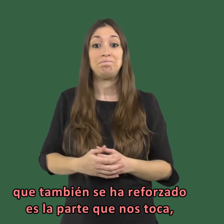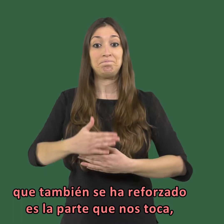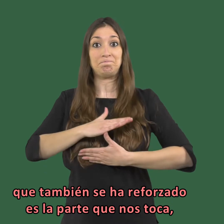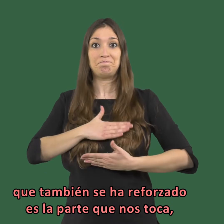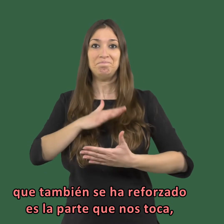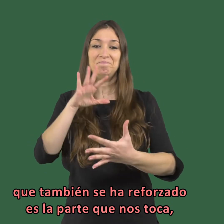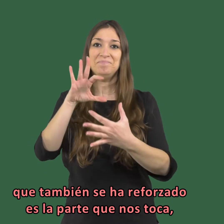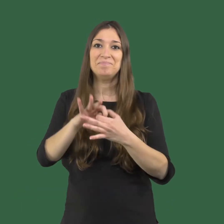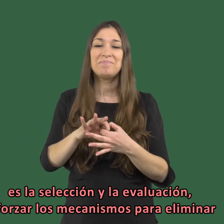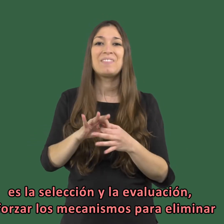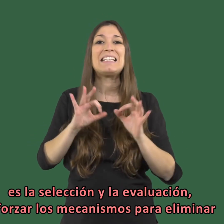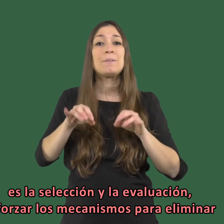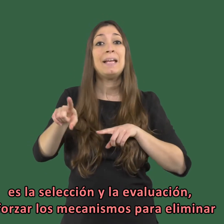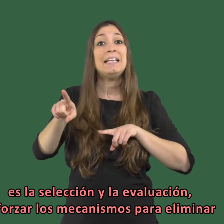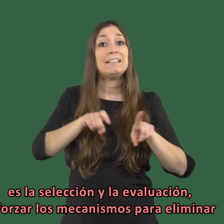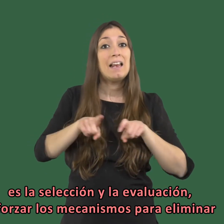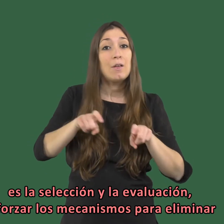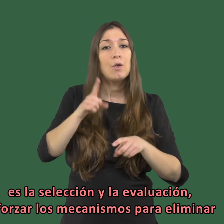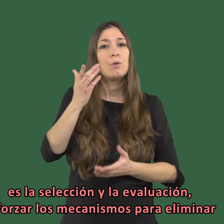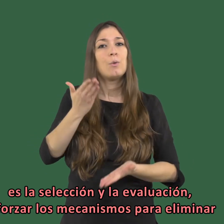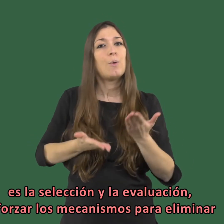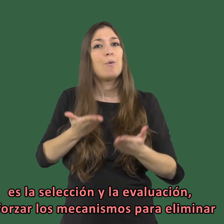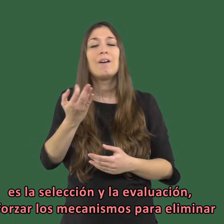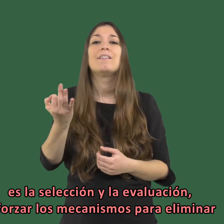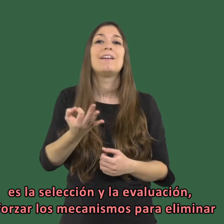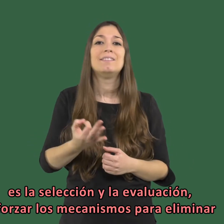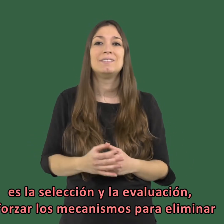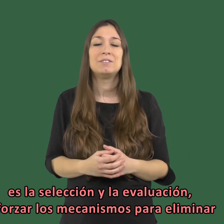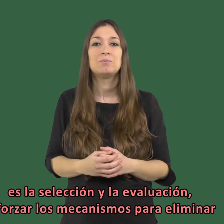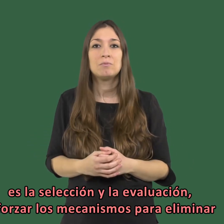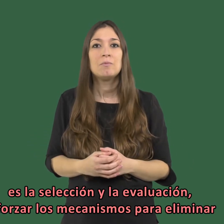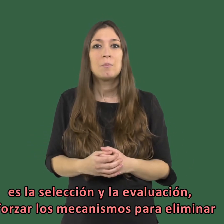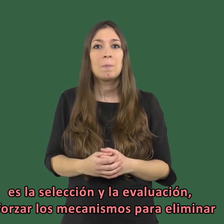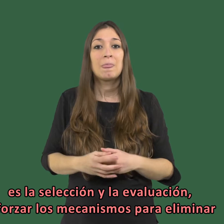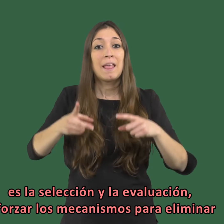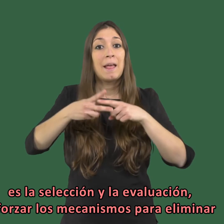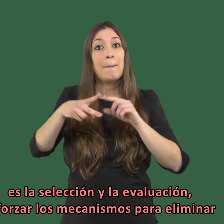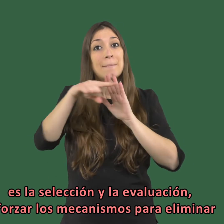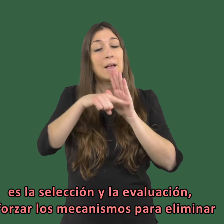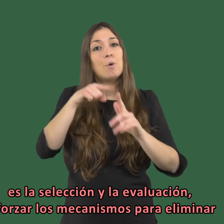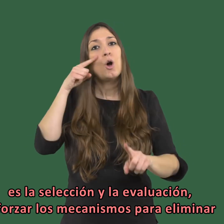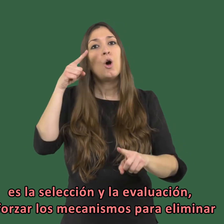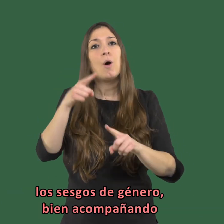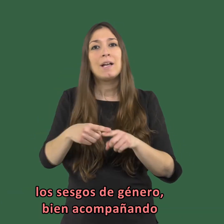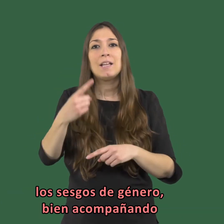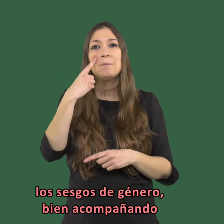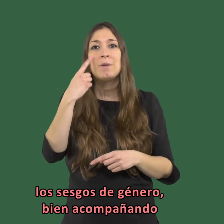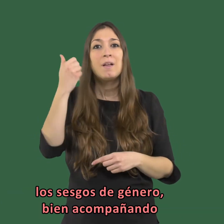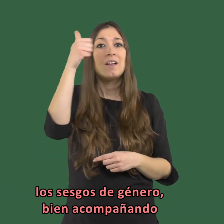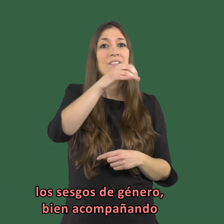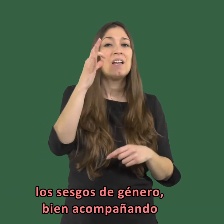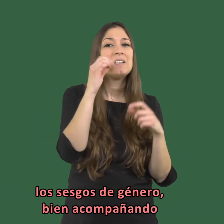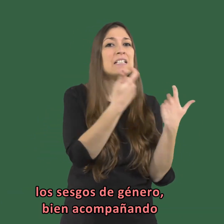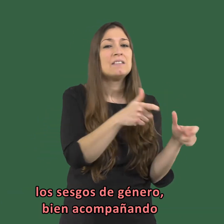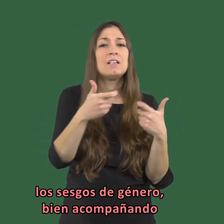parte que nos toca, ¿no? de la que es la selección y la evaluación, reforzar los mecanismos para eliminar los sesgos de